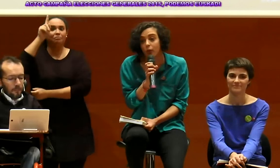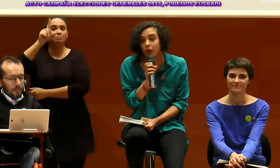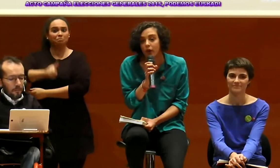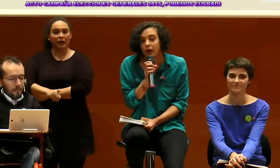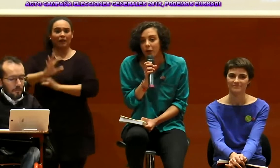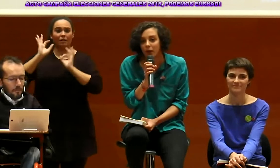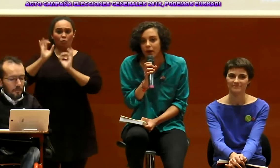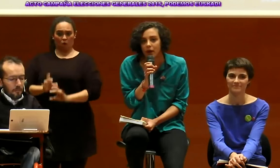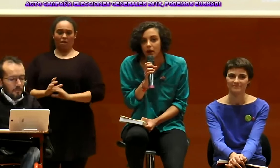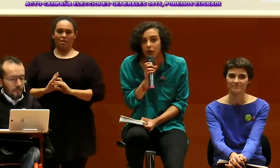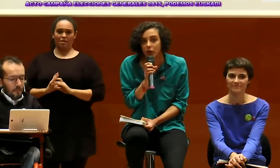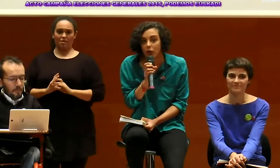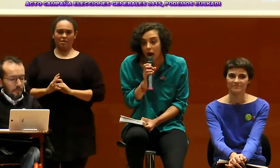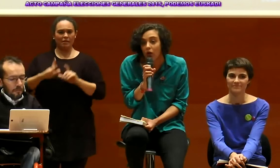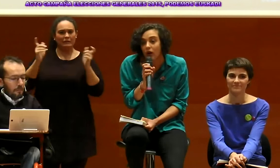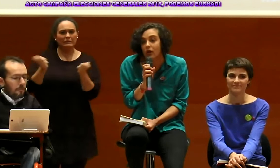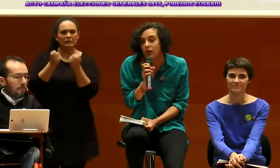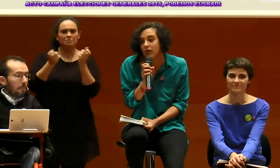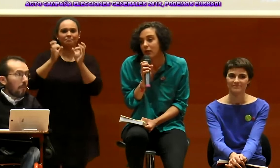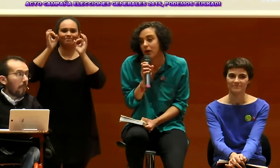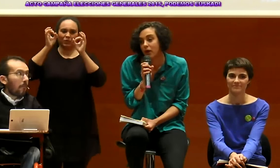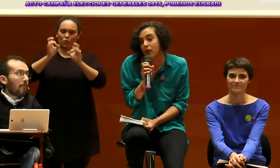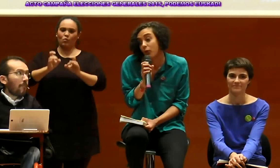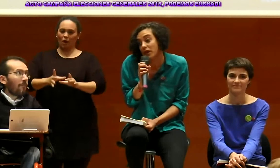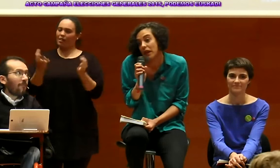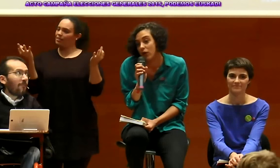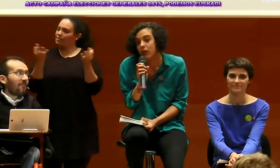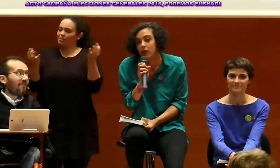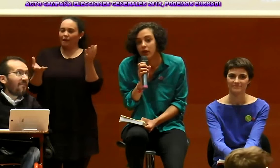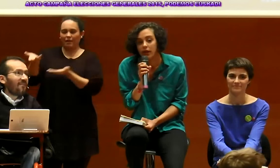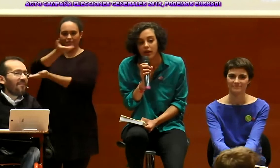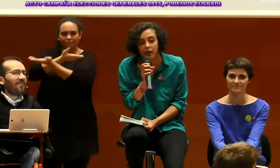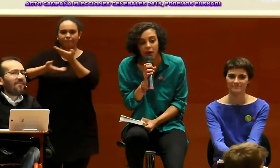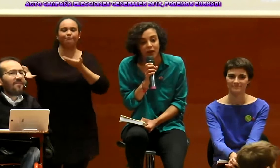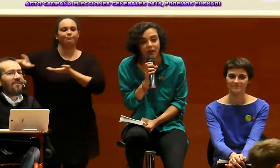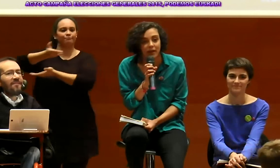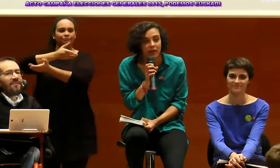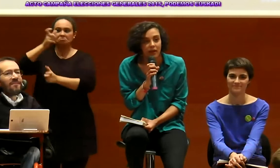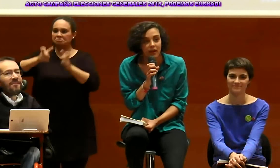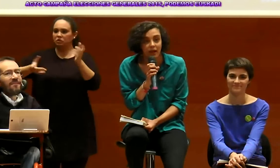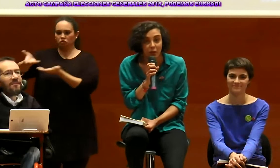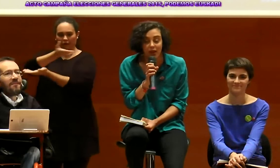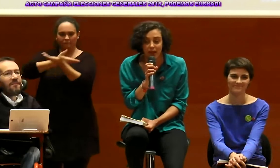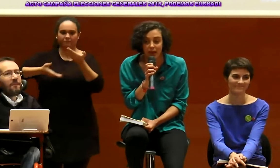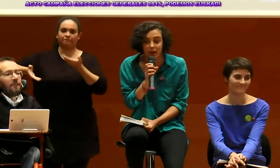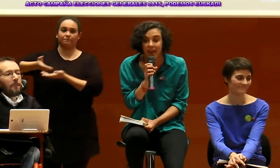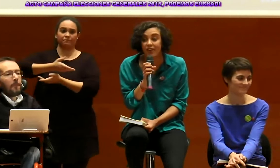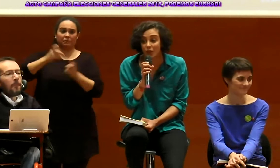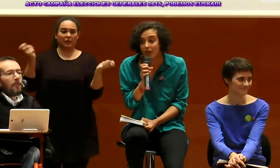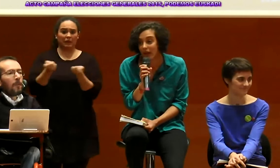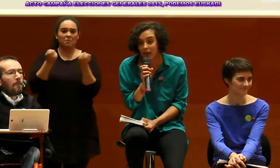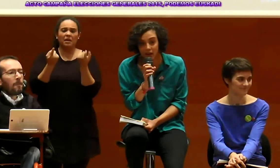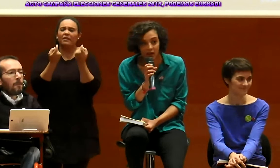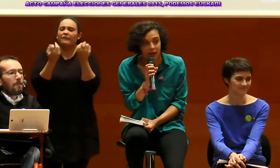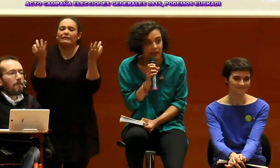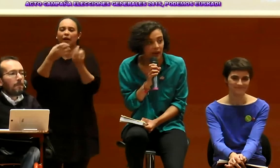dugu. Kanpainak olakoak izan beharko luketerako. Kanpainetan egin behar dena